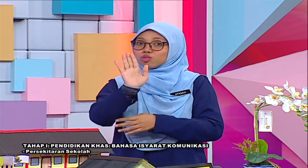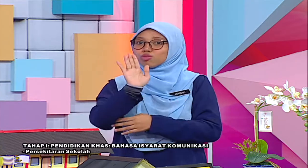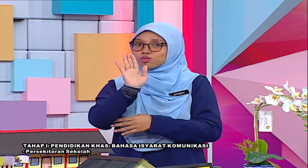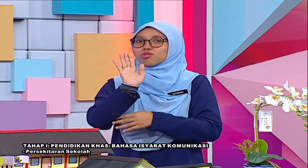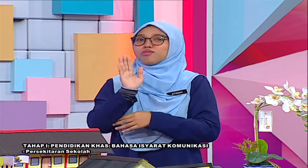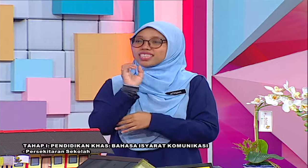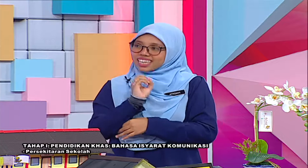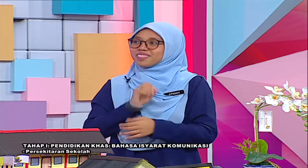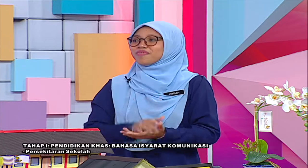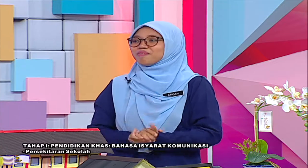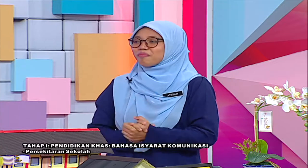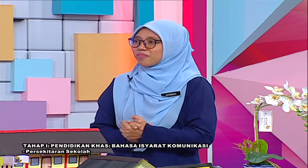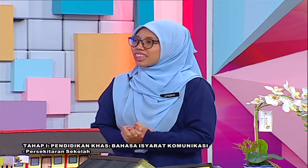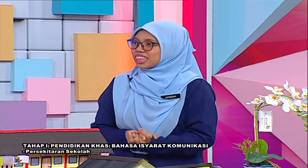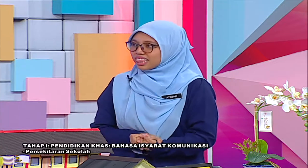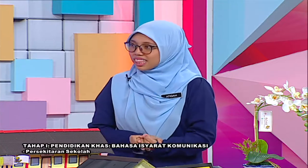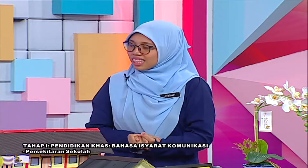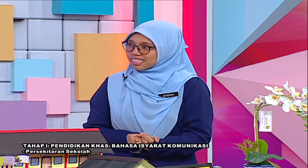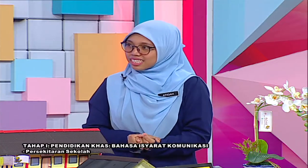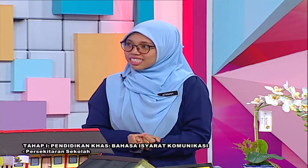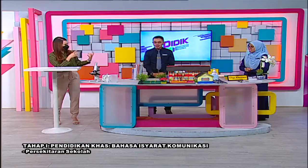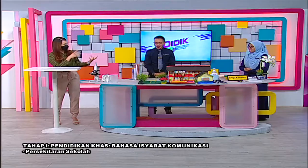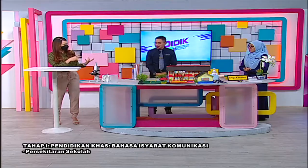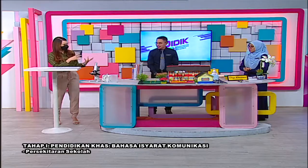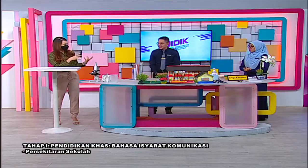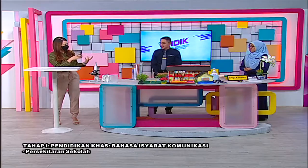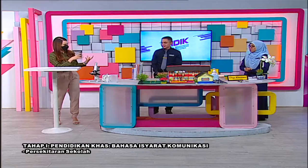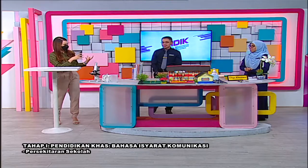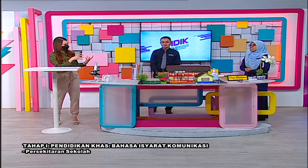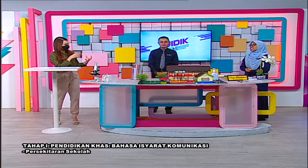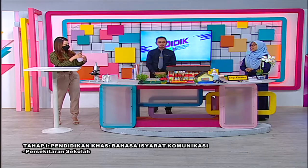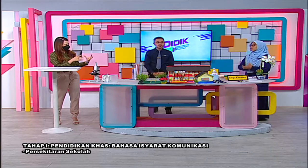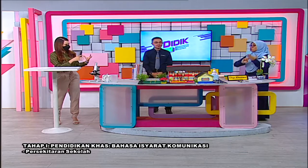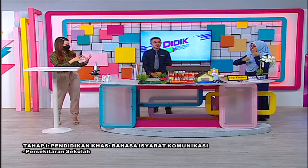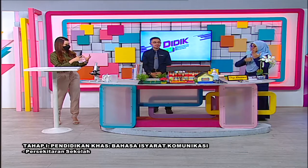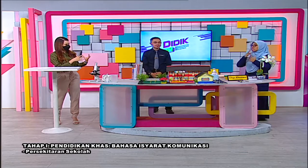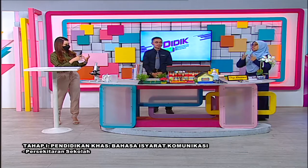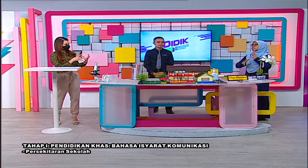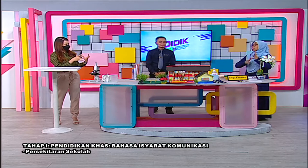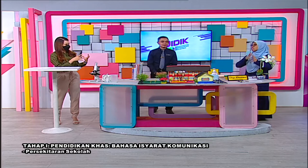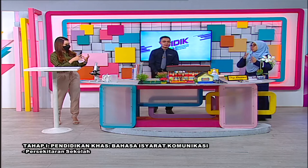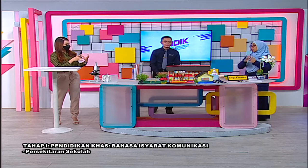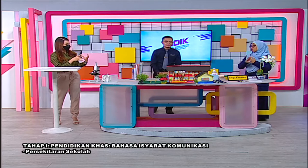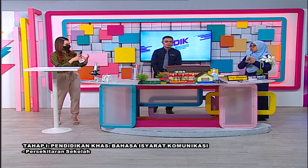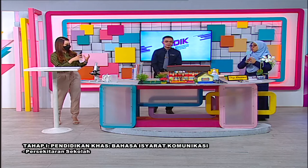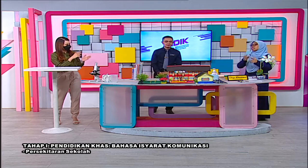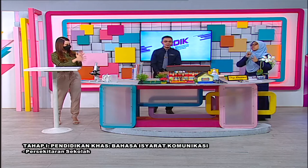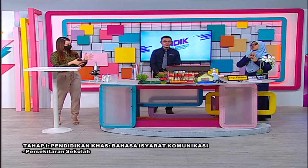tunggu. Okay? Jadi maksudnya kita akan belajar isyarat dulu atau ejaan dulu, cikgu? Kita akan mula dengan isyarat terlebih dahulu,